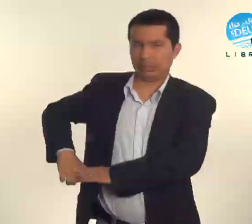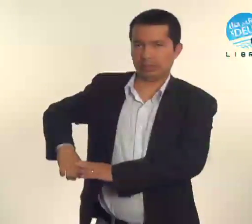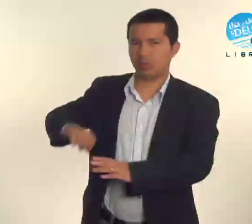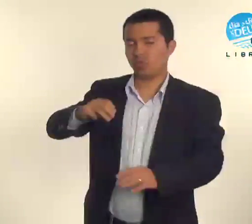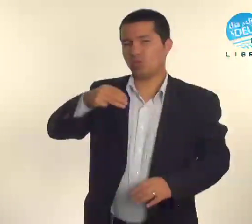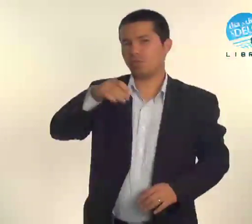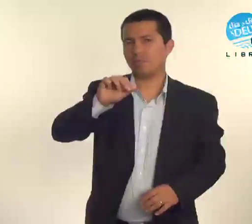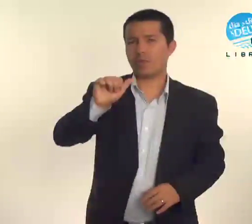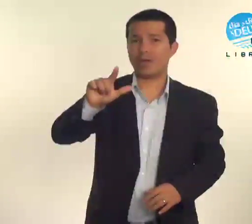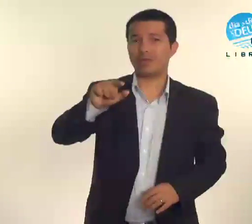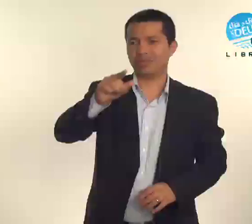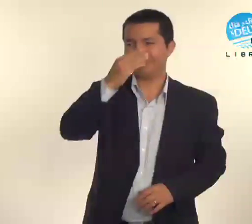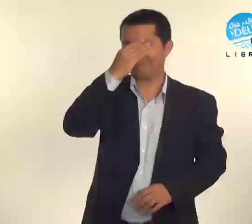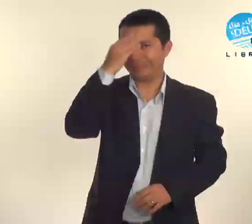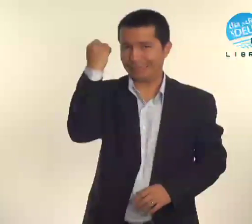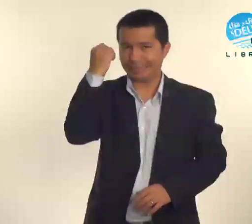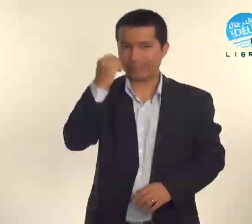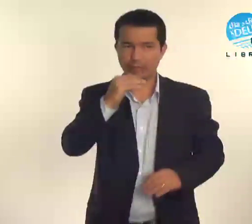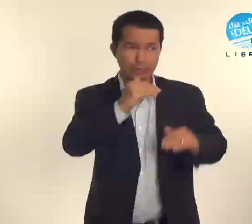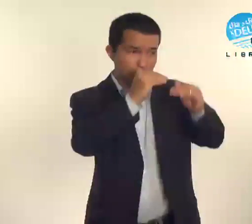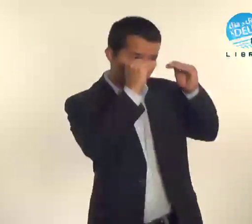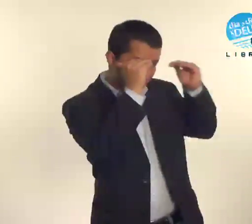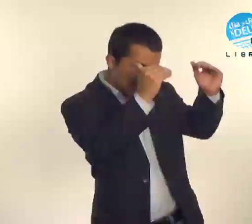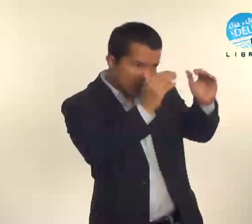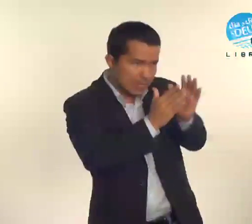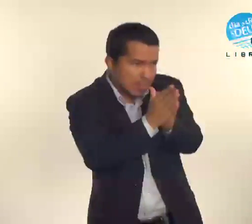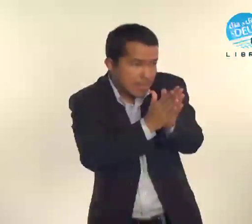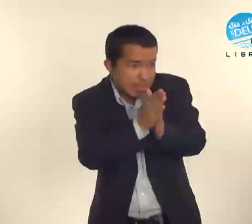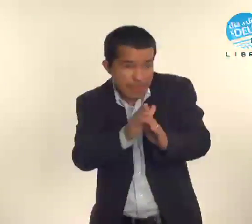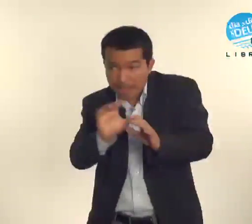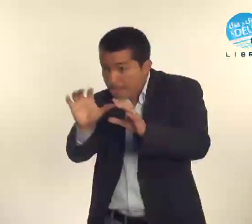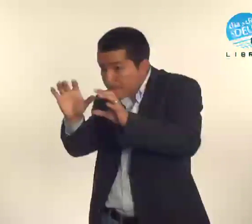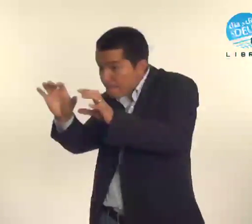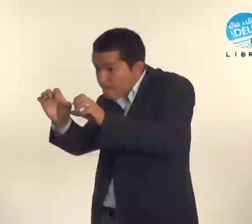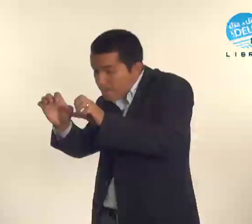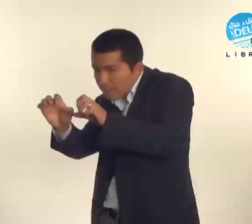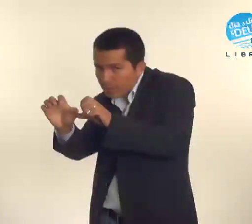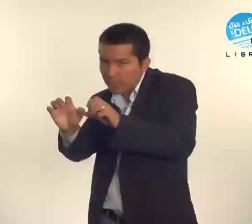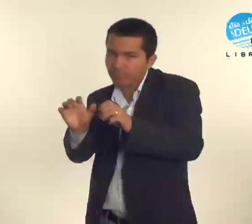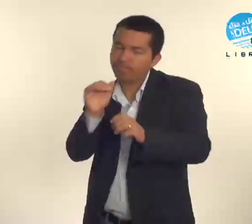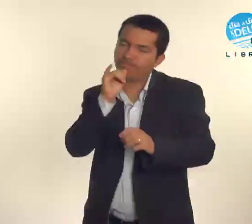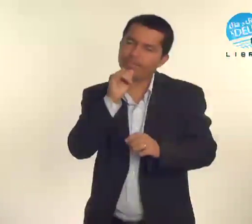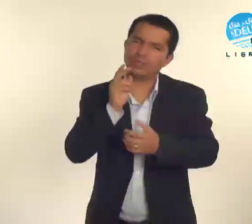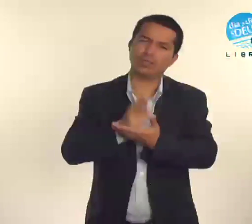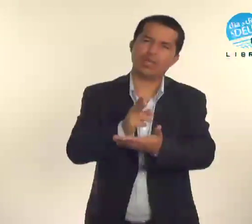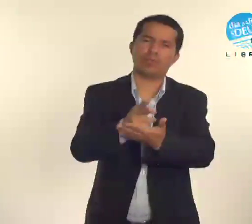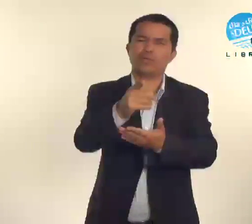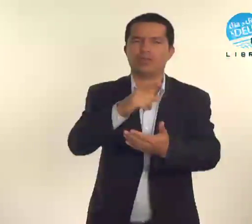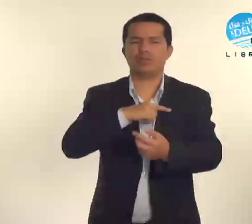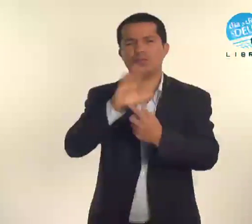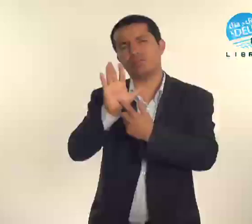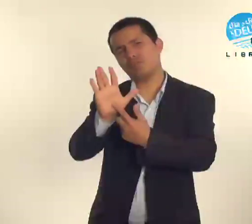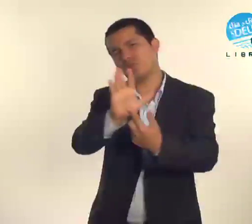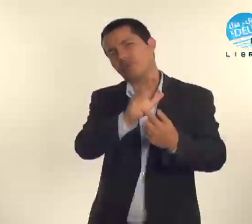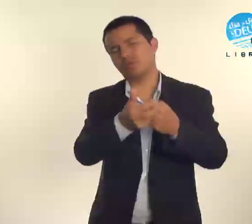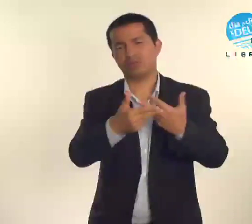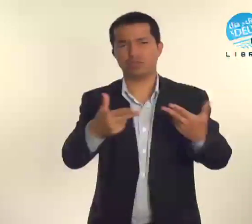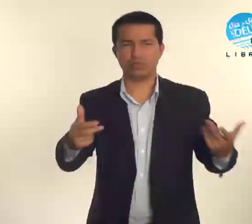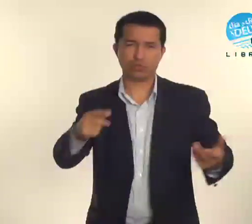Toda vez que há um deslize, um erro, uma palavra que escapa, mesmo sem intenção, ela revela